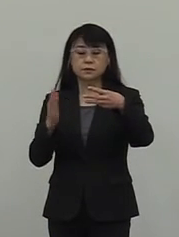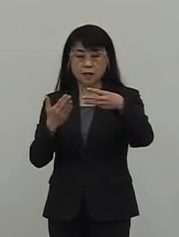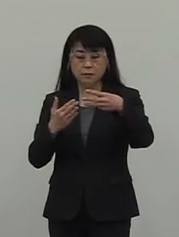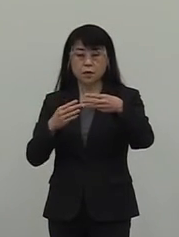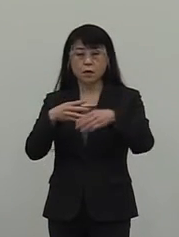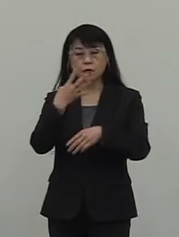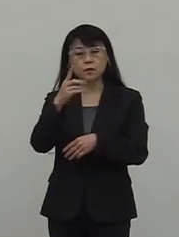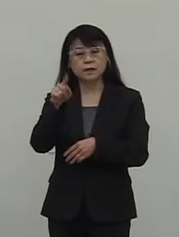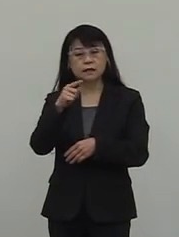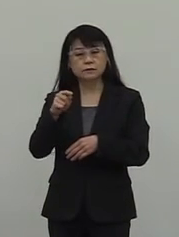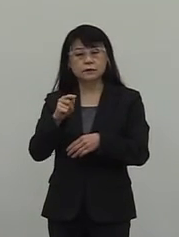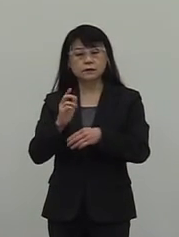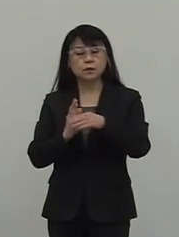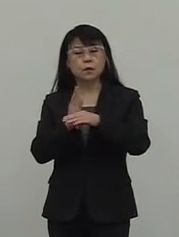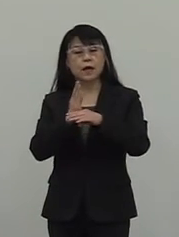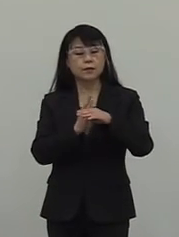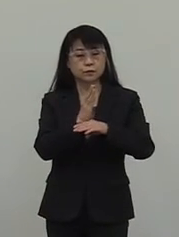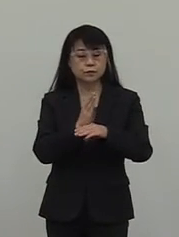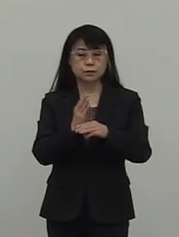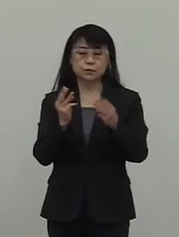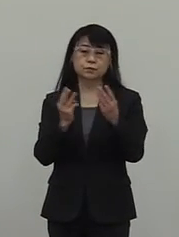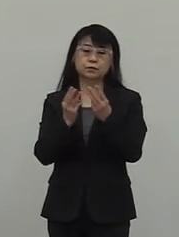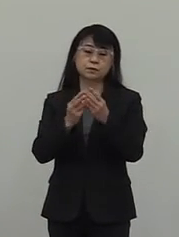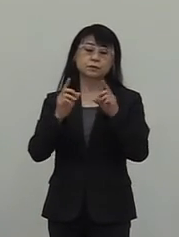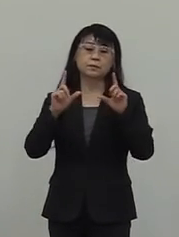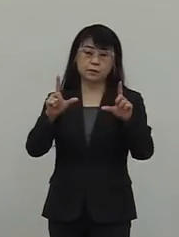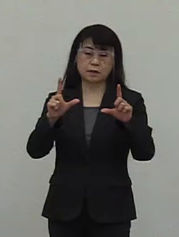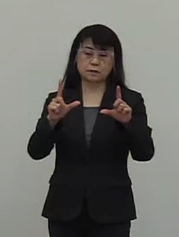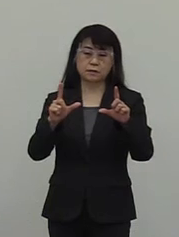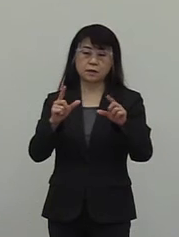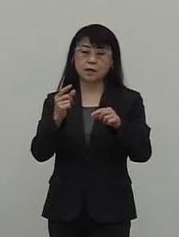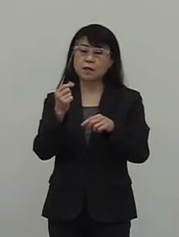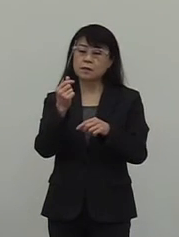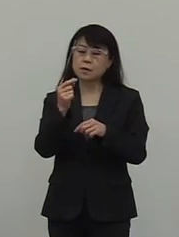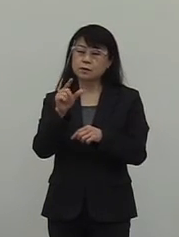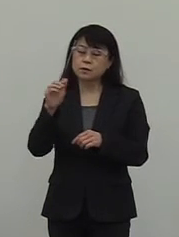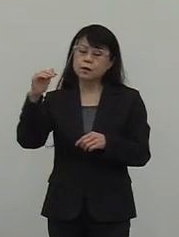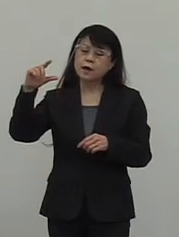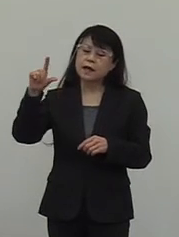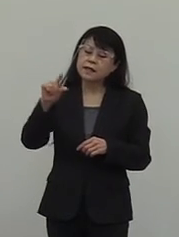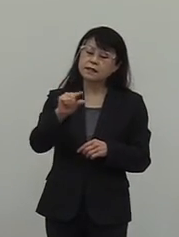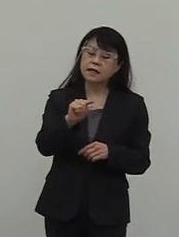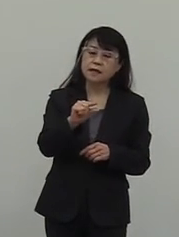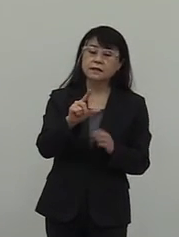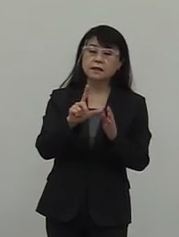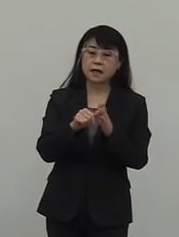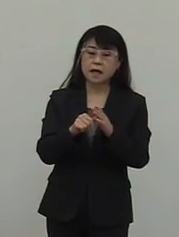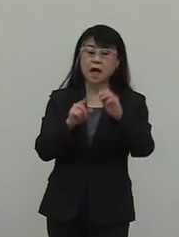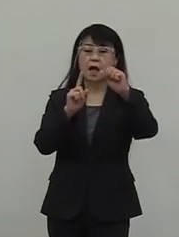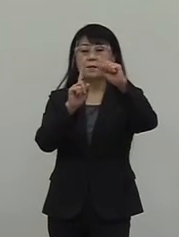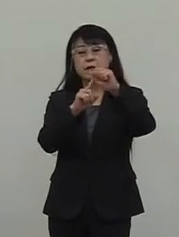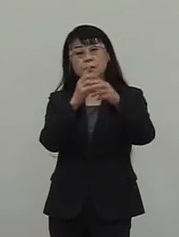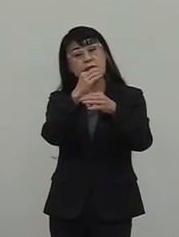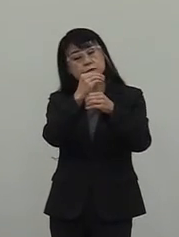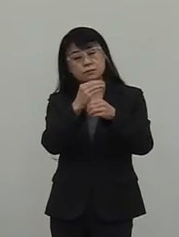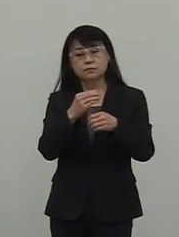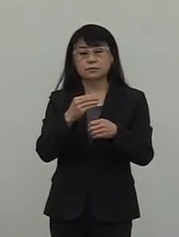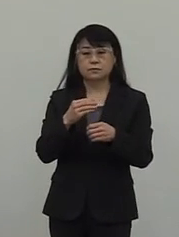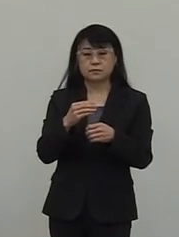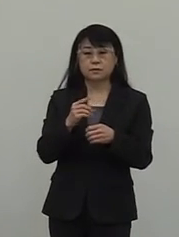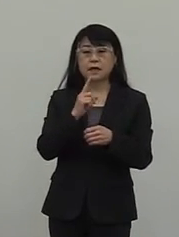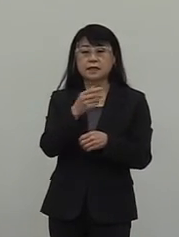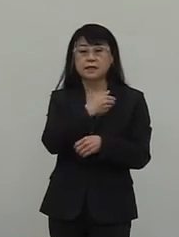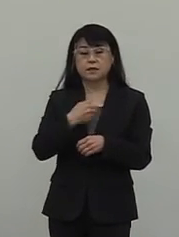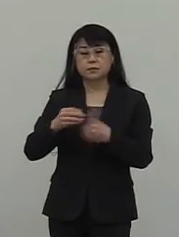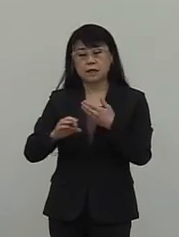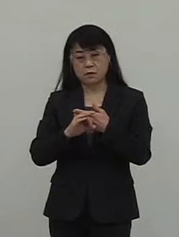ものでとどまっております。もう少し減ってくればですね、少しはメドが立てるんですけども、 他県を見ておりましても、一